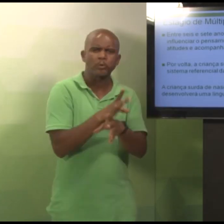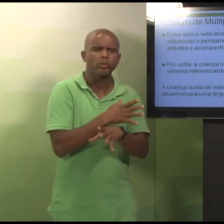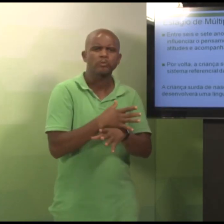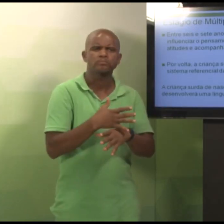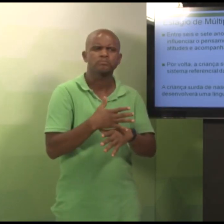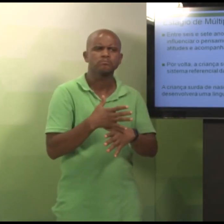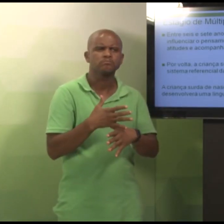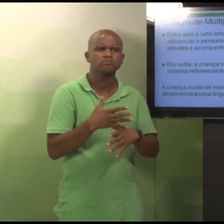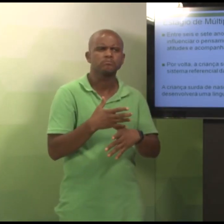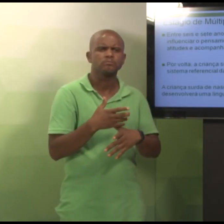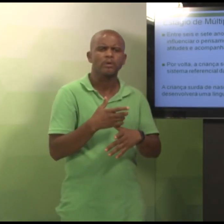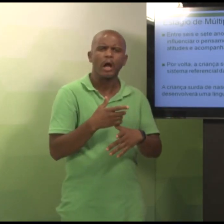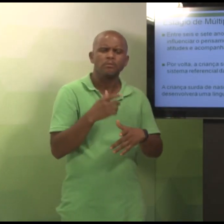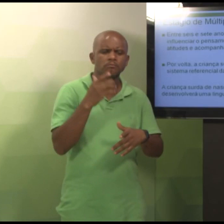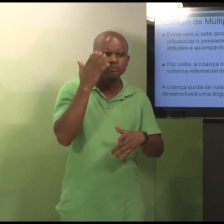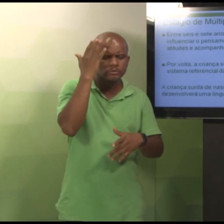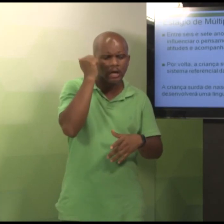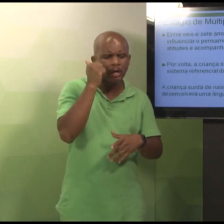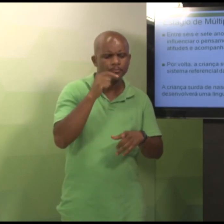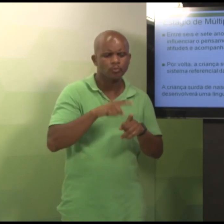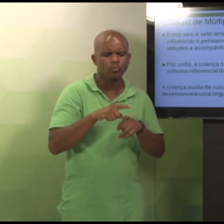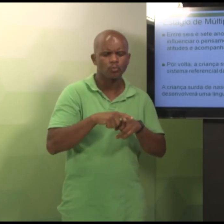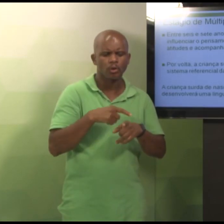aproximadamente. Aqui, a sinalização,